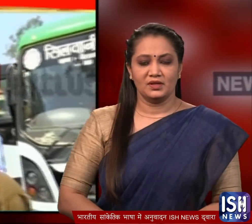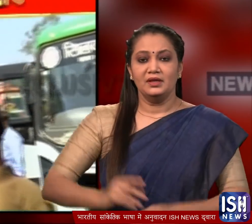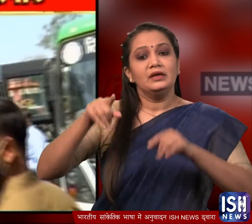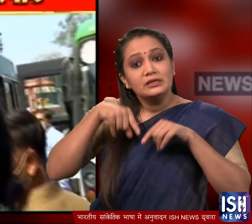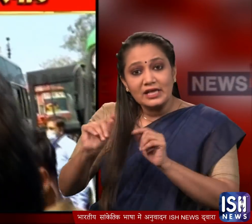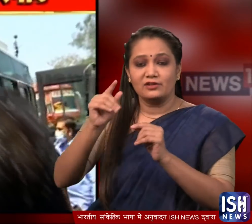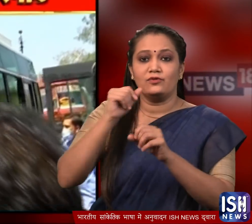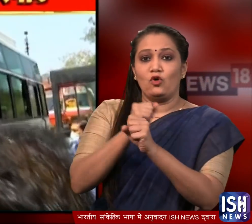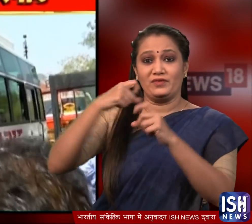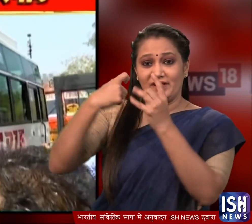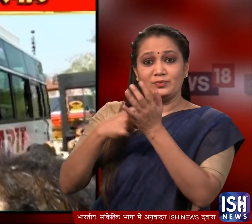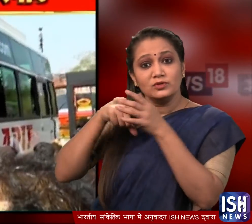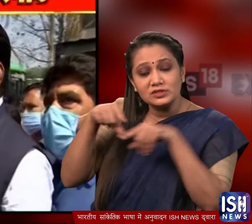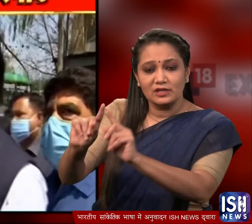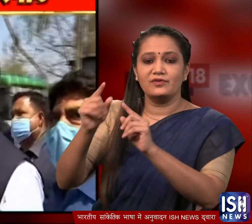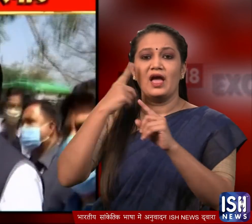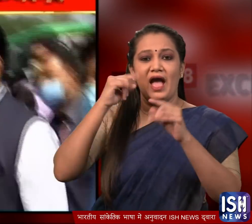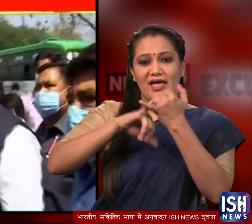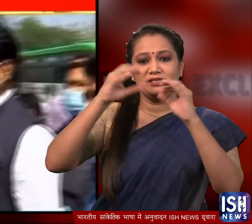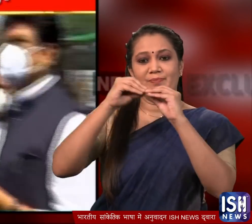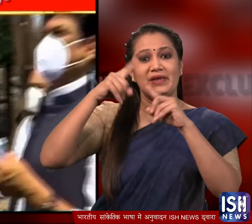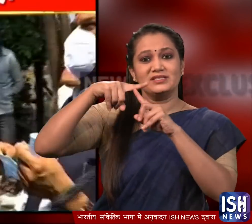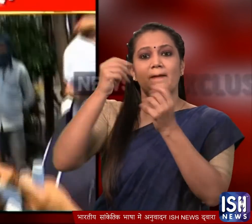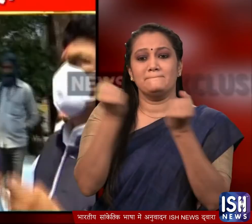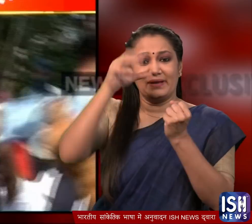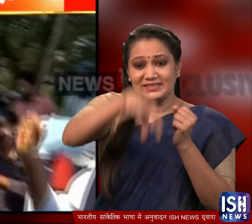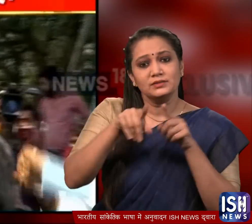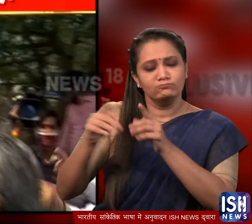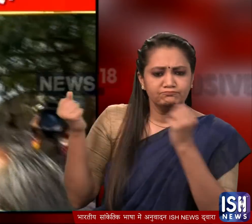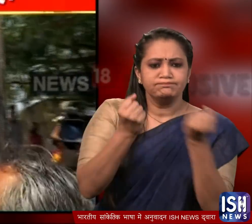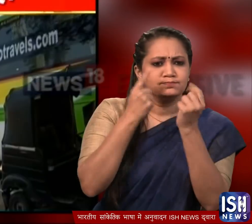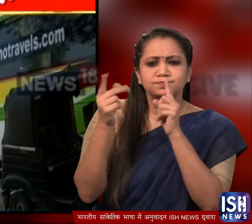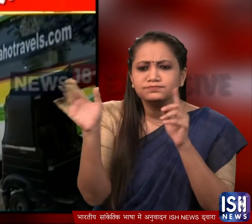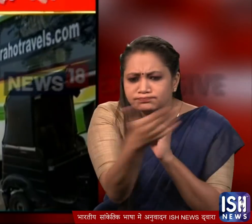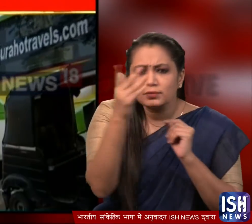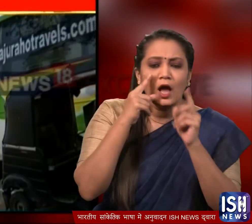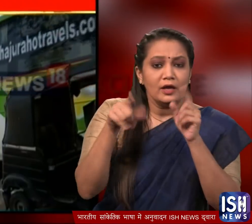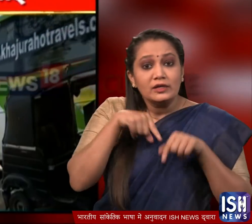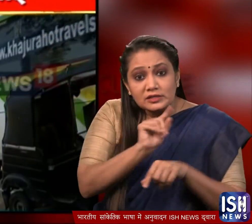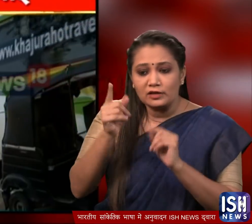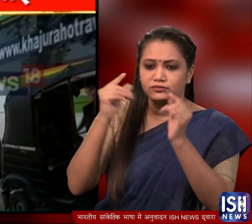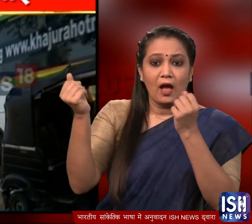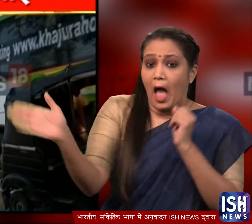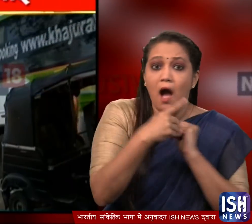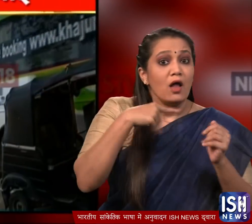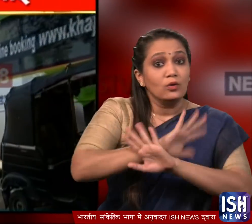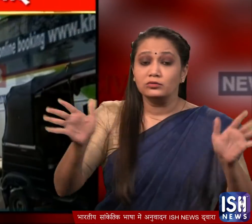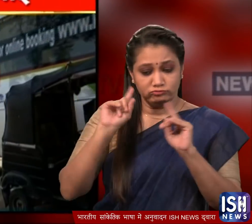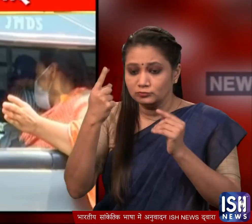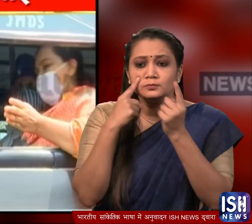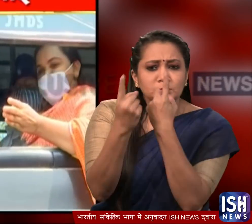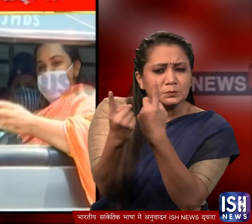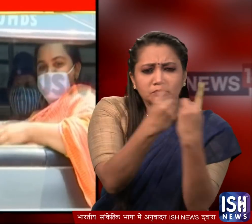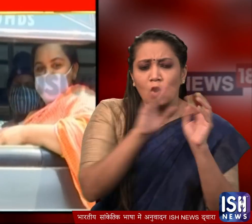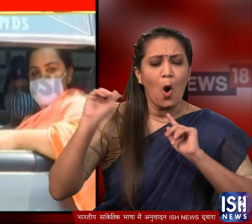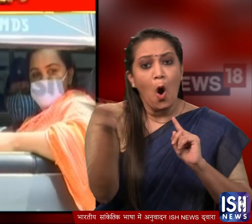जिसका पालन कराने के लिए गोविंद राजपूत राजधानी के आईएसबीटी बस स्टैंड पर पहुंचे और वहां से बसों को तब जाने दिया जब उन्होंने ये सुनिश्चित कर लिया